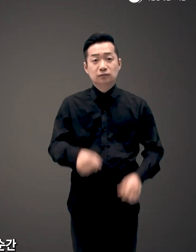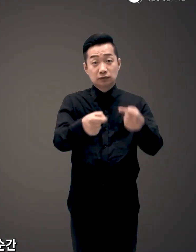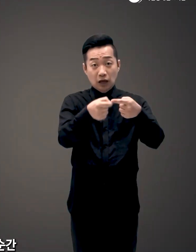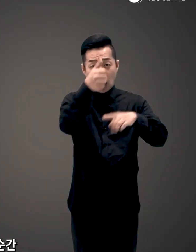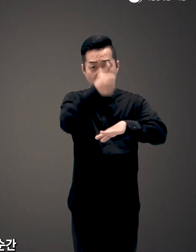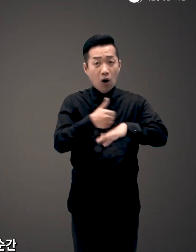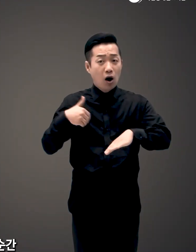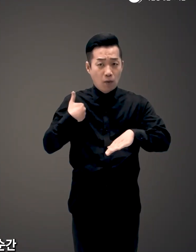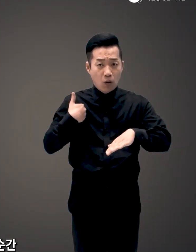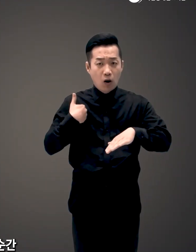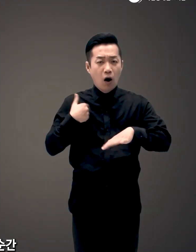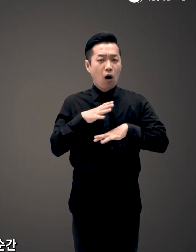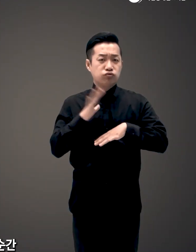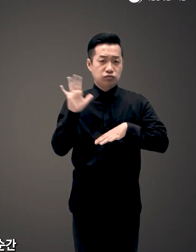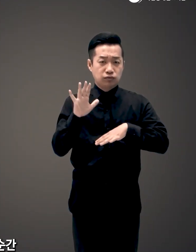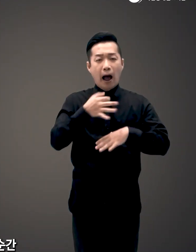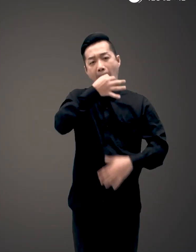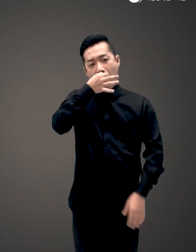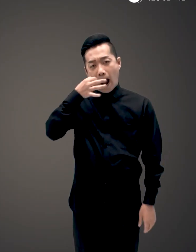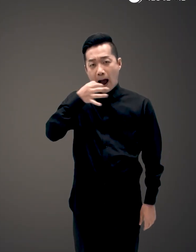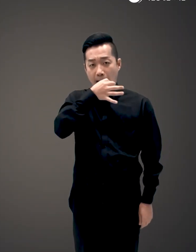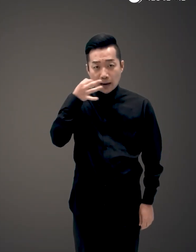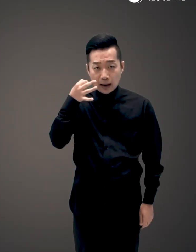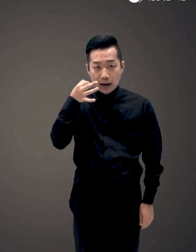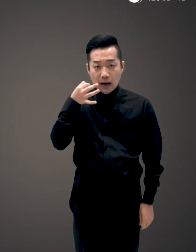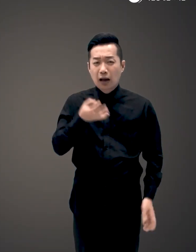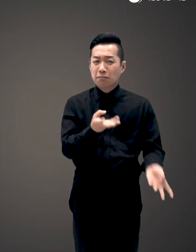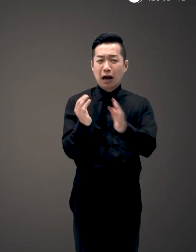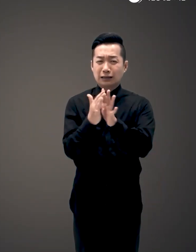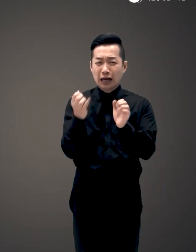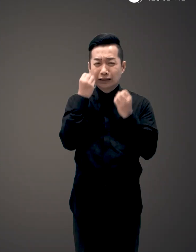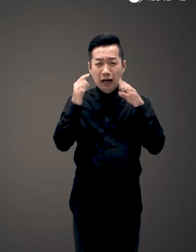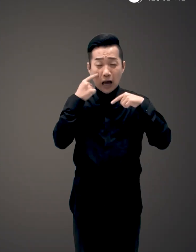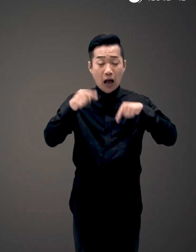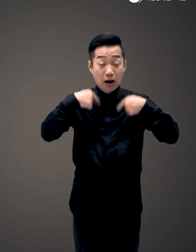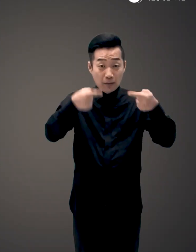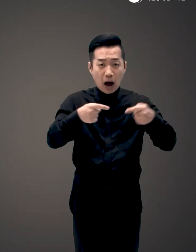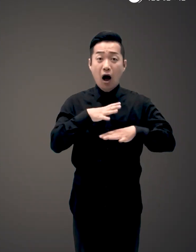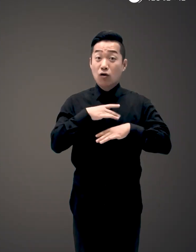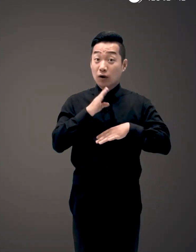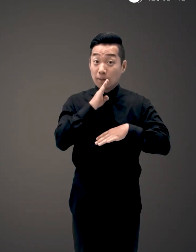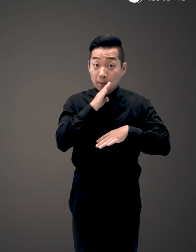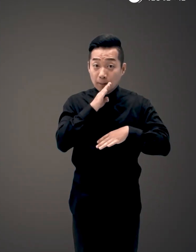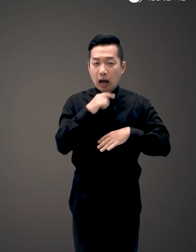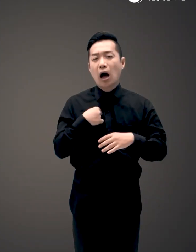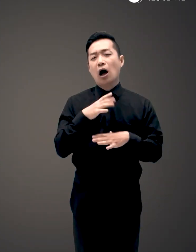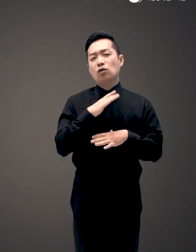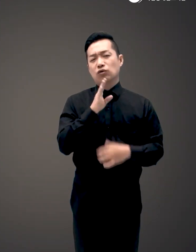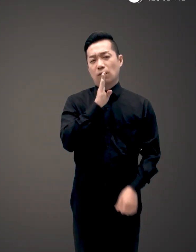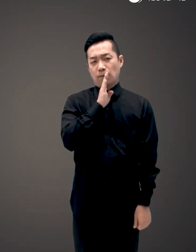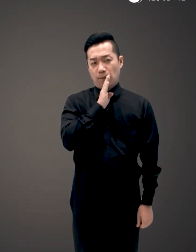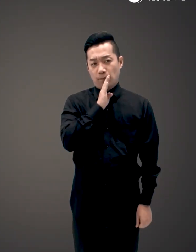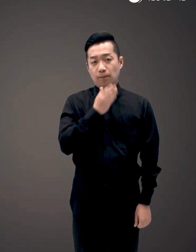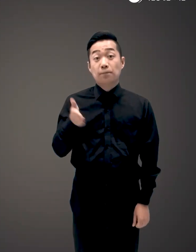결과는 모르지만 두렵기보다는 설레는 순간. 많이들 이렇게 뭔가 도전하는 걸 두려워하잖아요. 근데 저는 이게 두렵기도 하지만